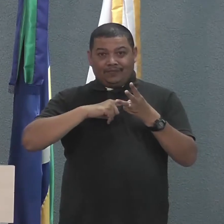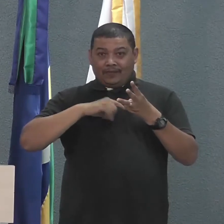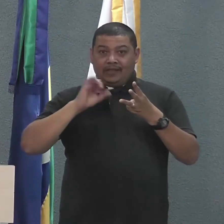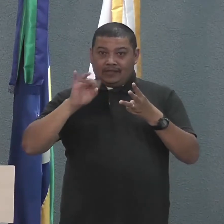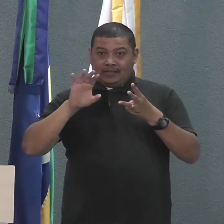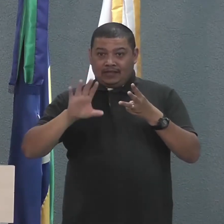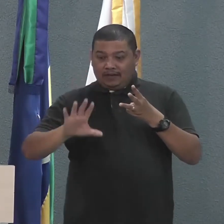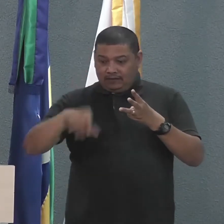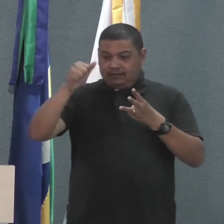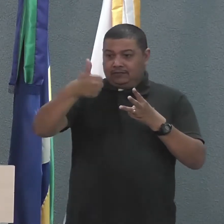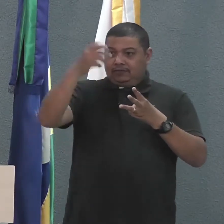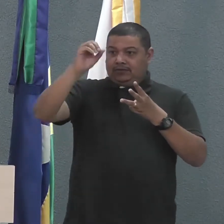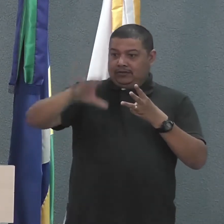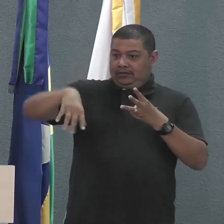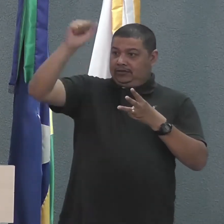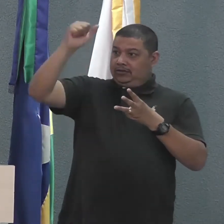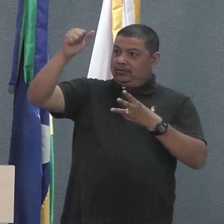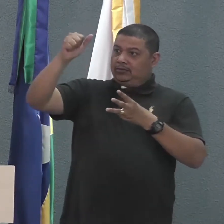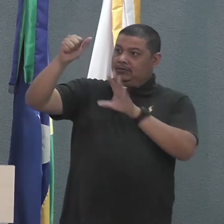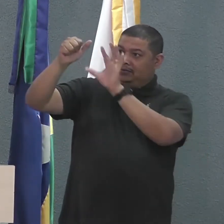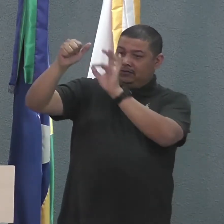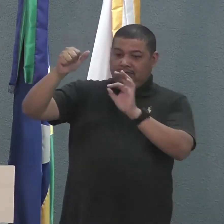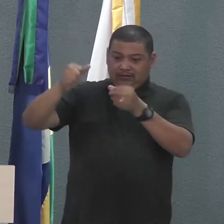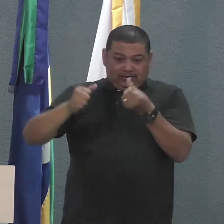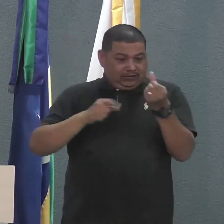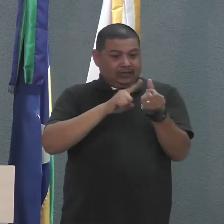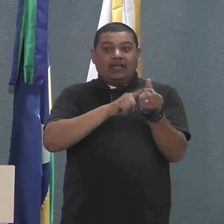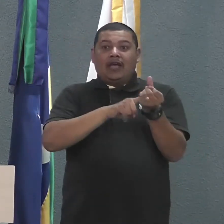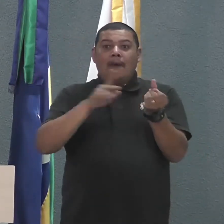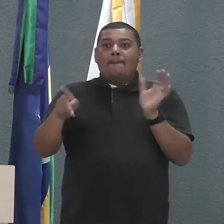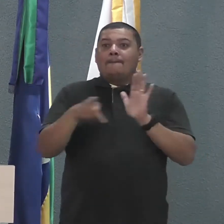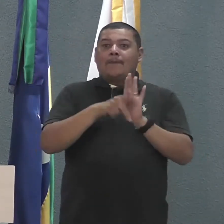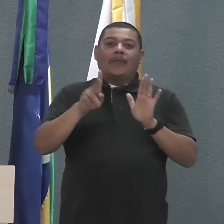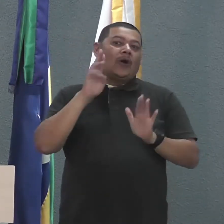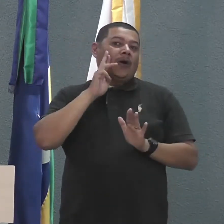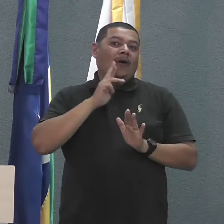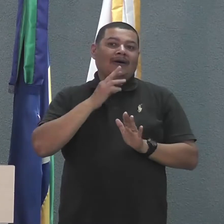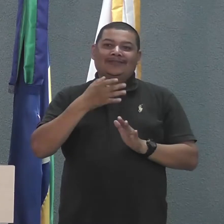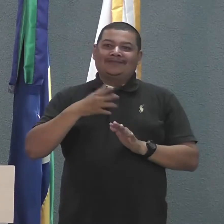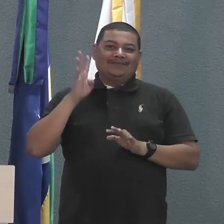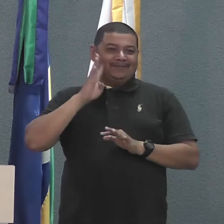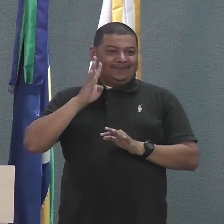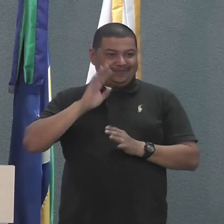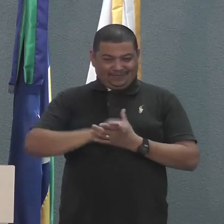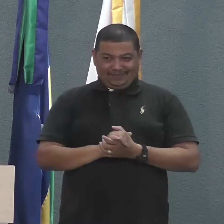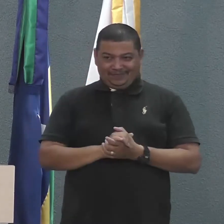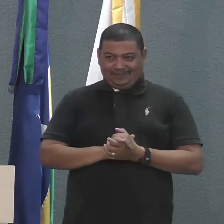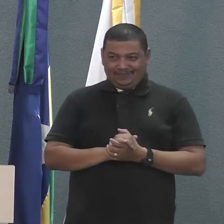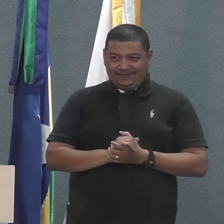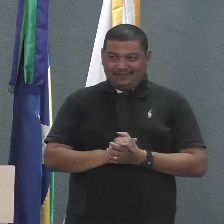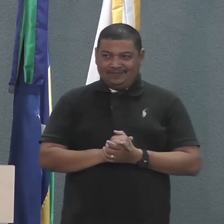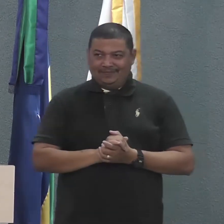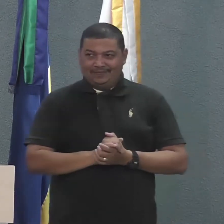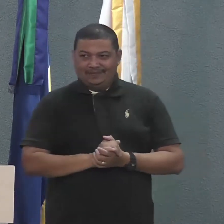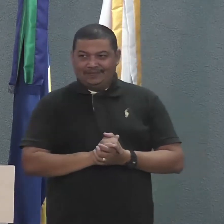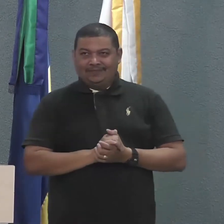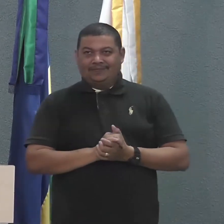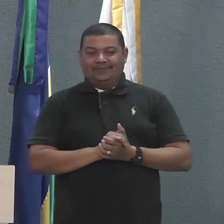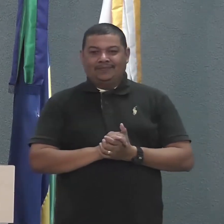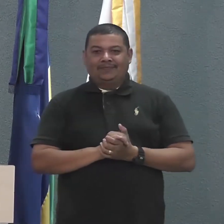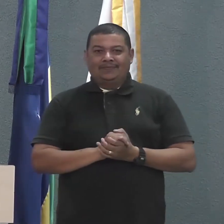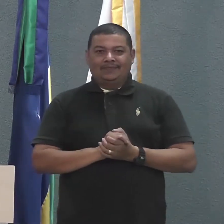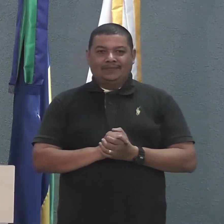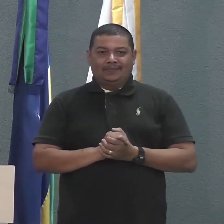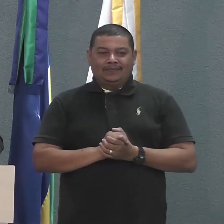6 aqui da IG, IG Matas de Rondônia, do café aqui de Cacoal, Cacoal e